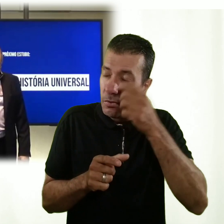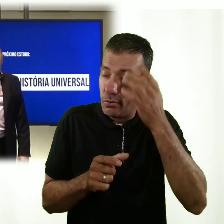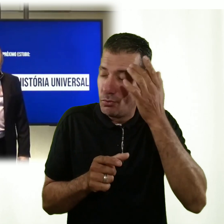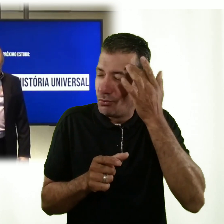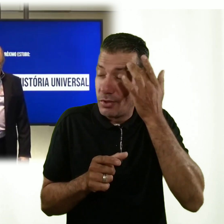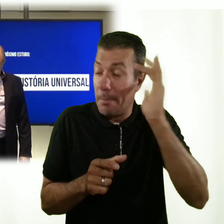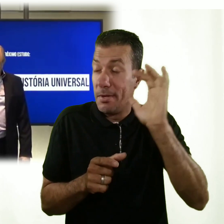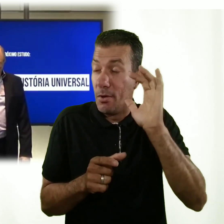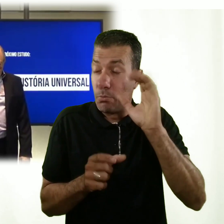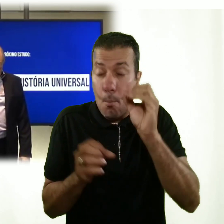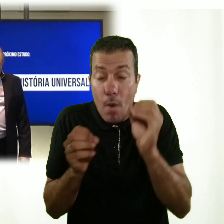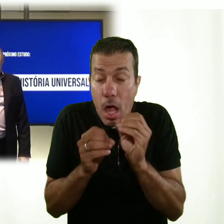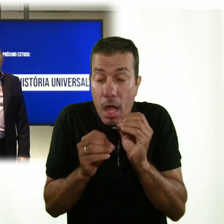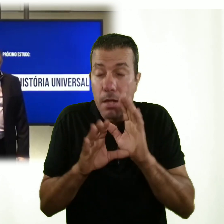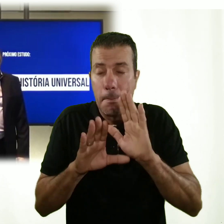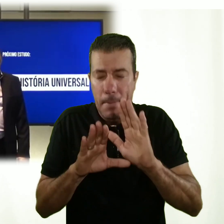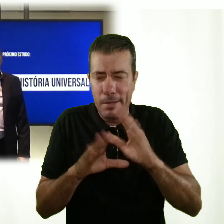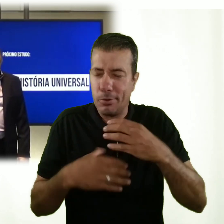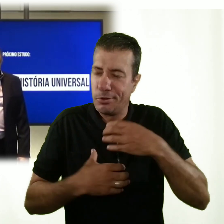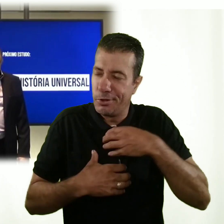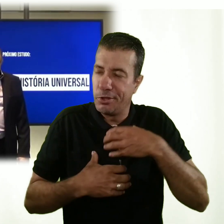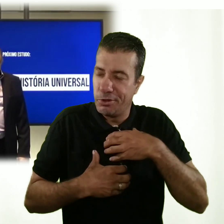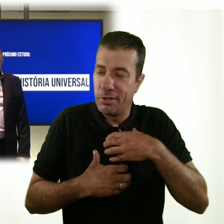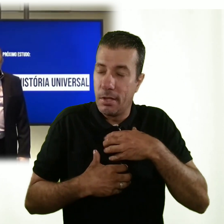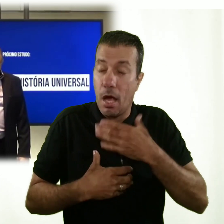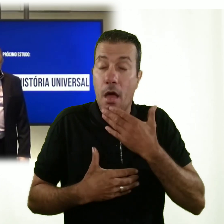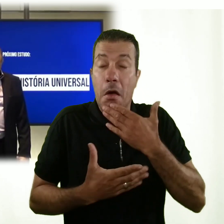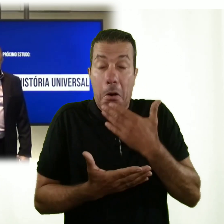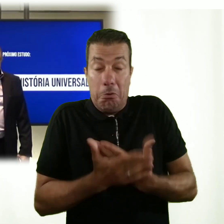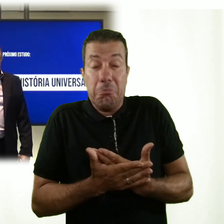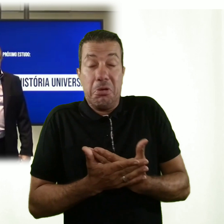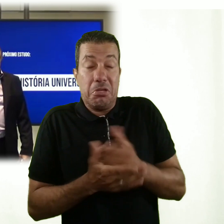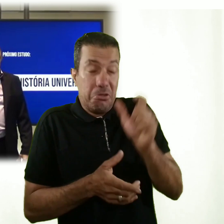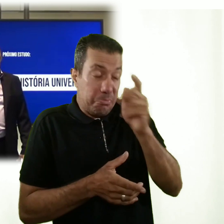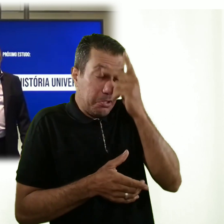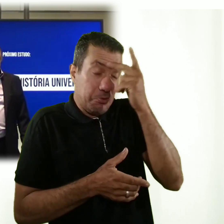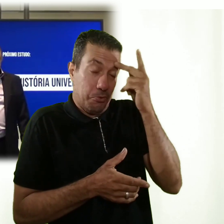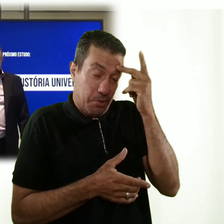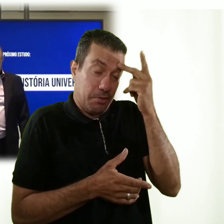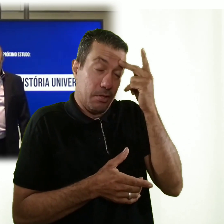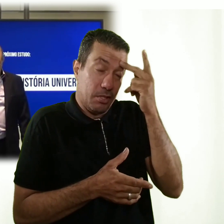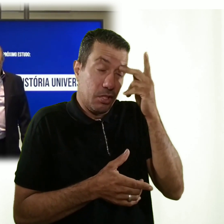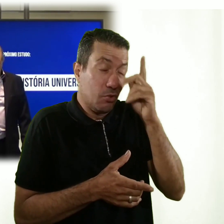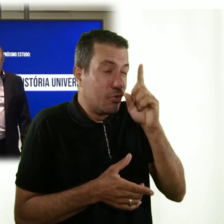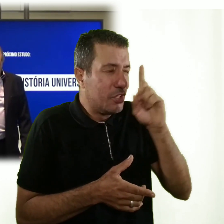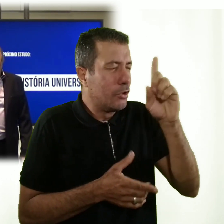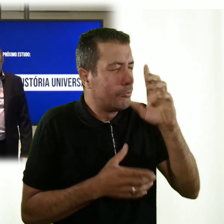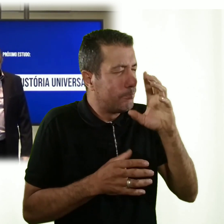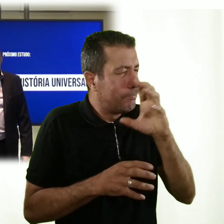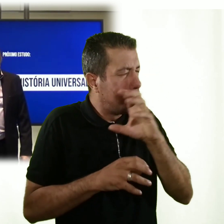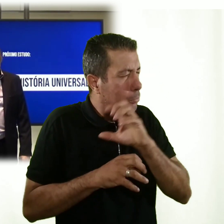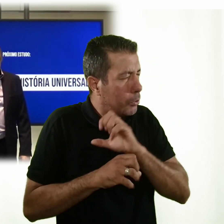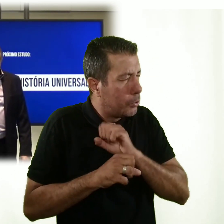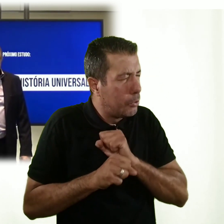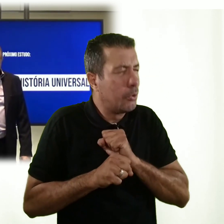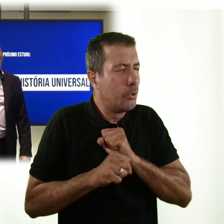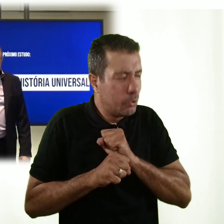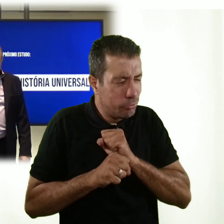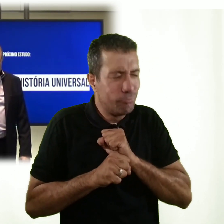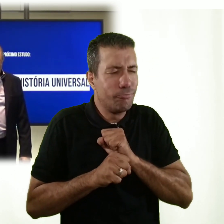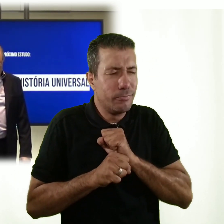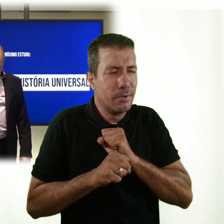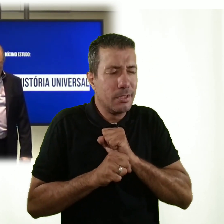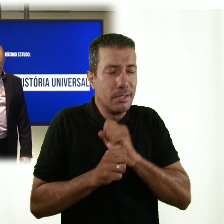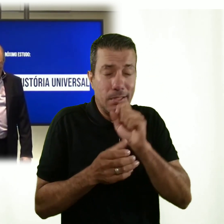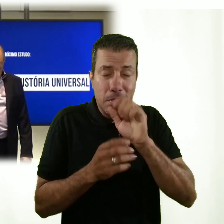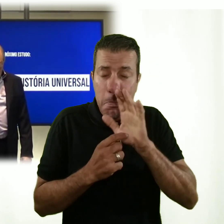se sentir agradavelmente surpreendidas de um Deus tão gentil, que coloca as coisas de uma forma tão concreta,